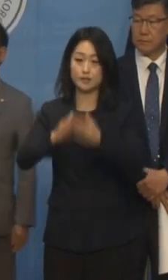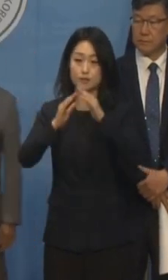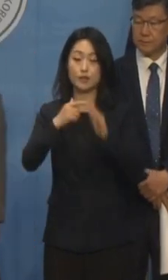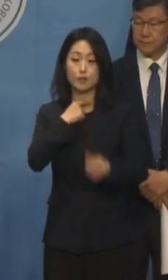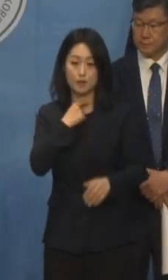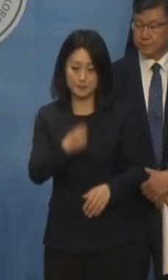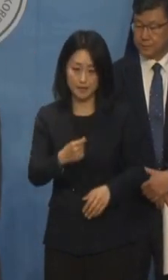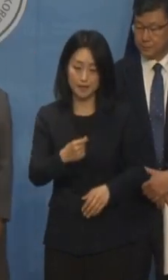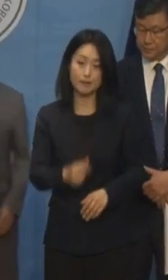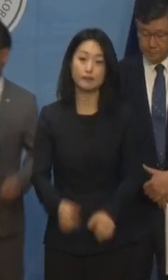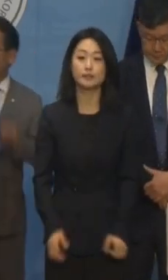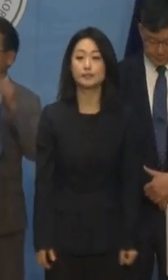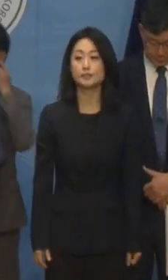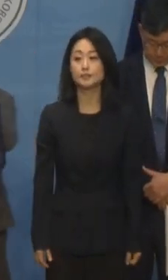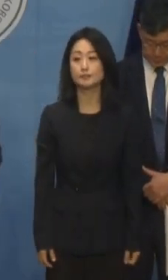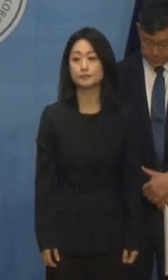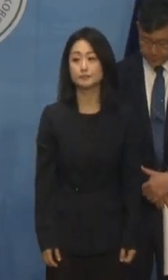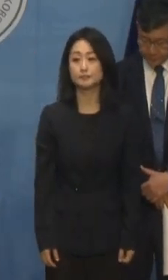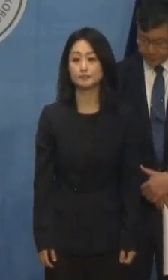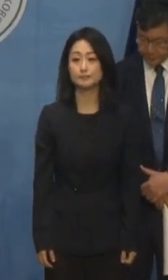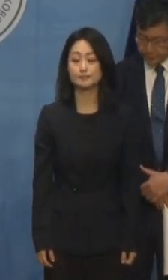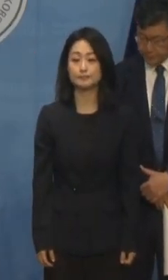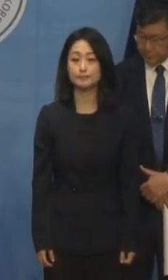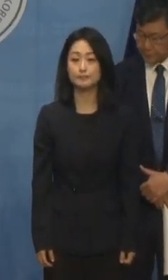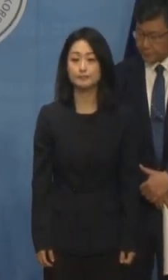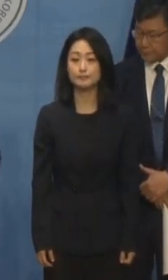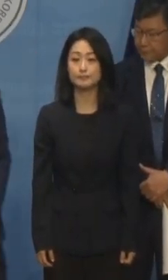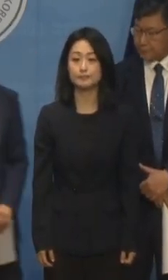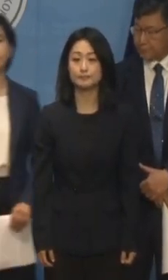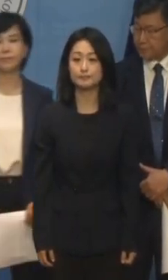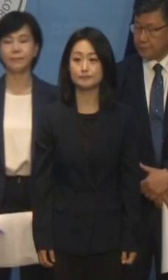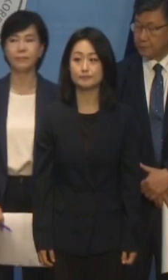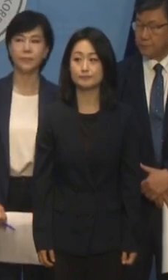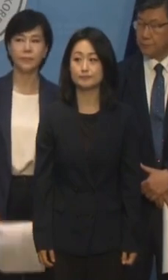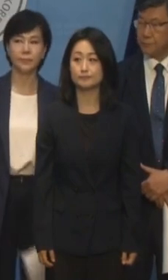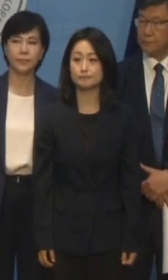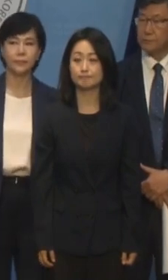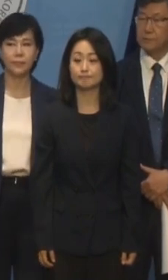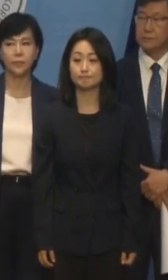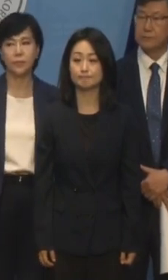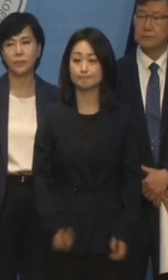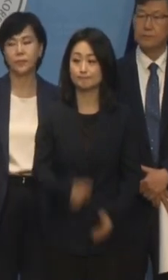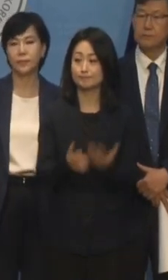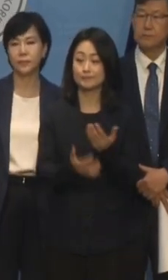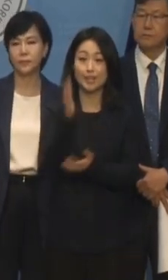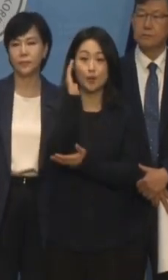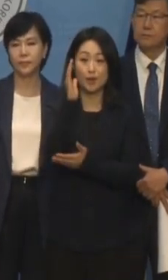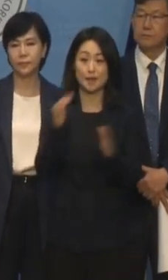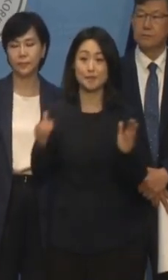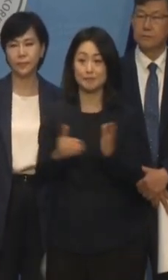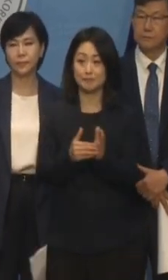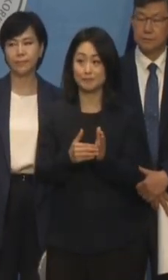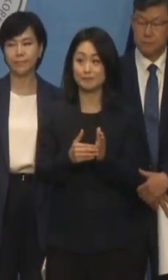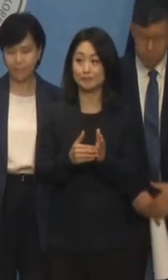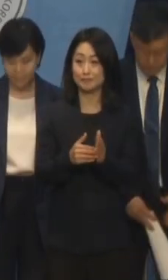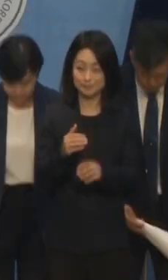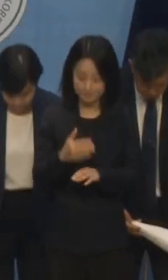이상입니다. 이상으로 기자회견을 마치도록 하겠습니다.